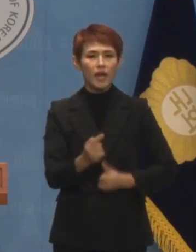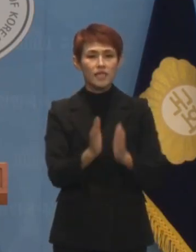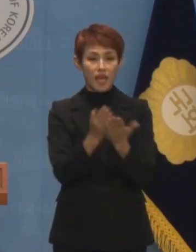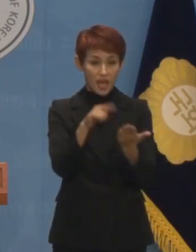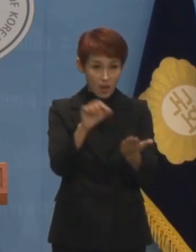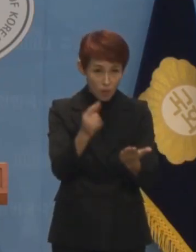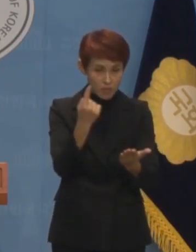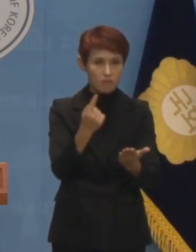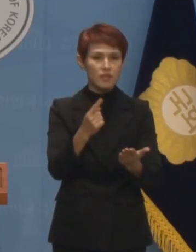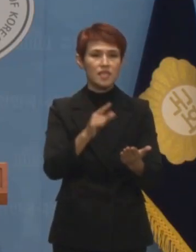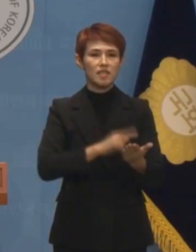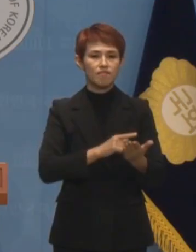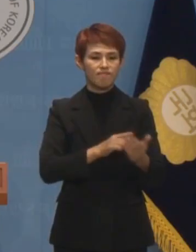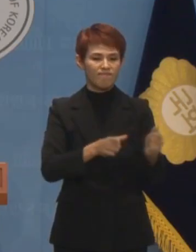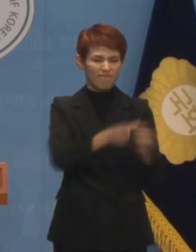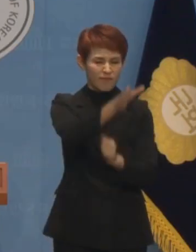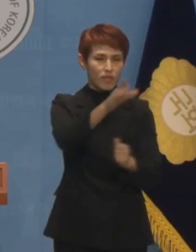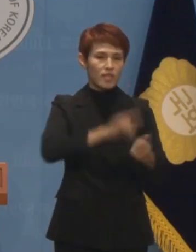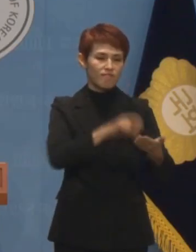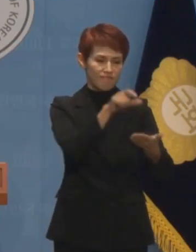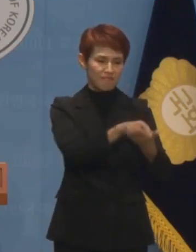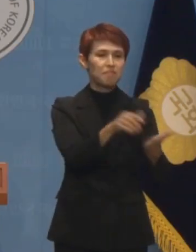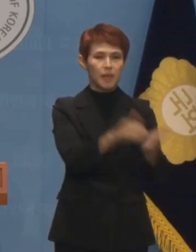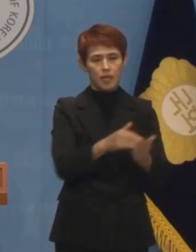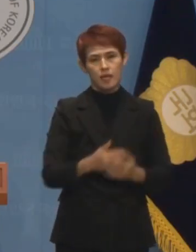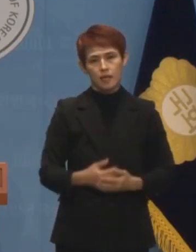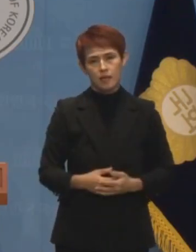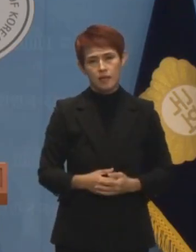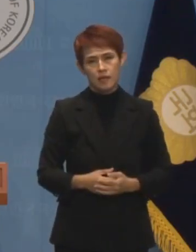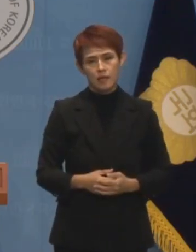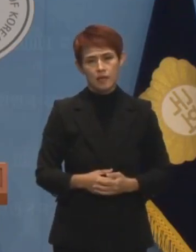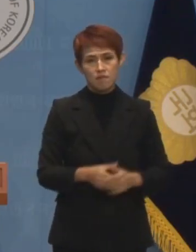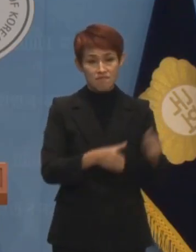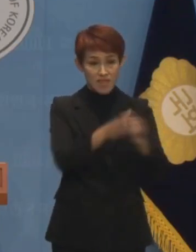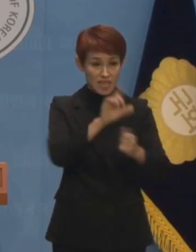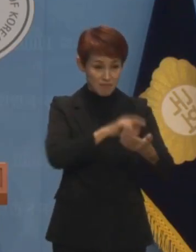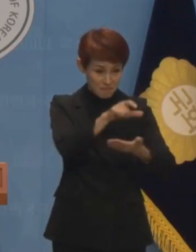2013년에서 2016년 세종도서 지원 심사 때 당시